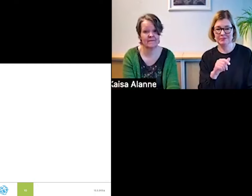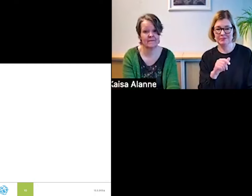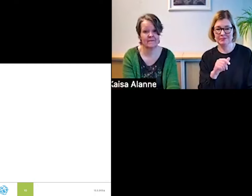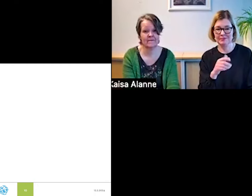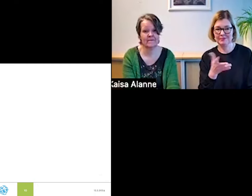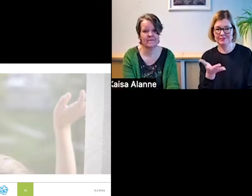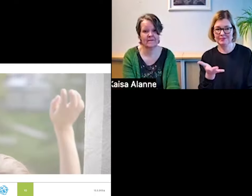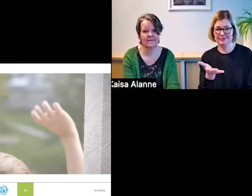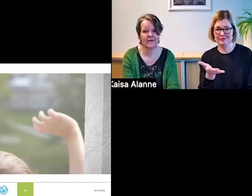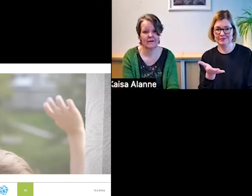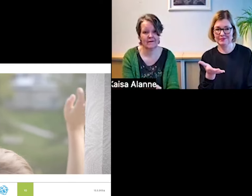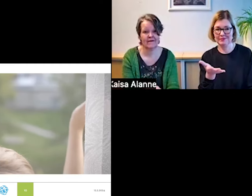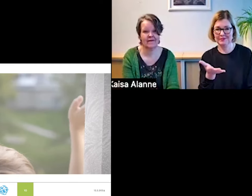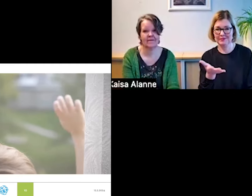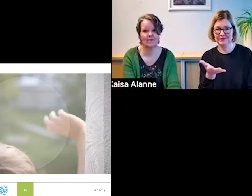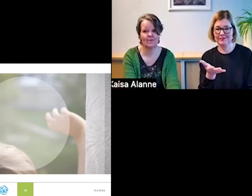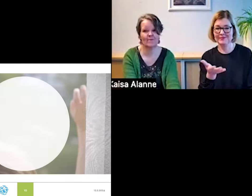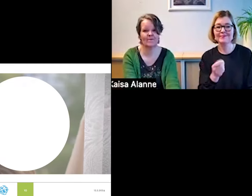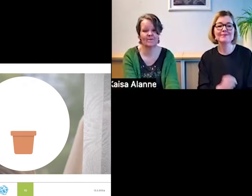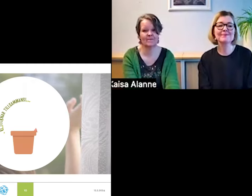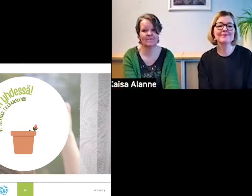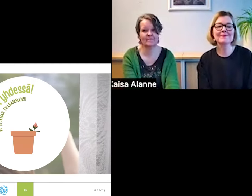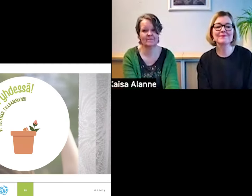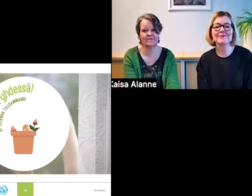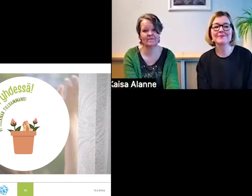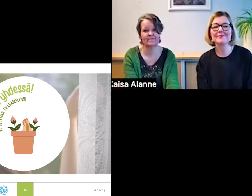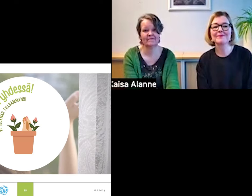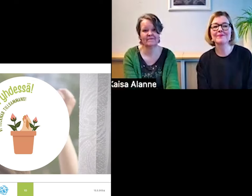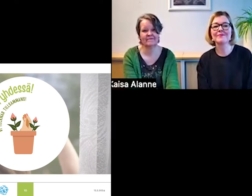tästä. Klikkaatteko siitä?